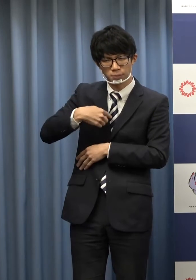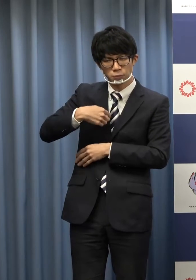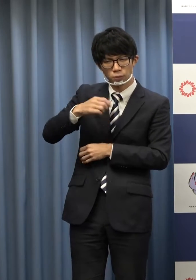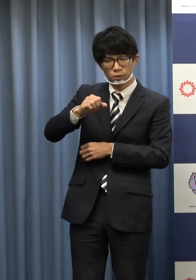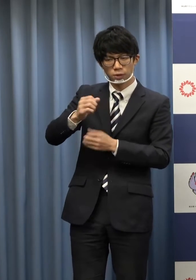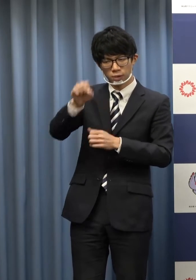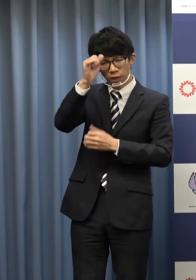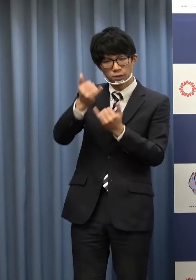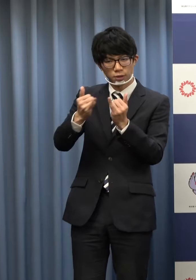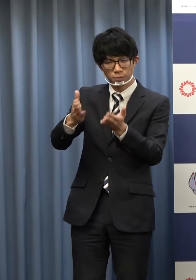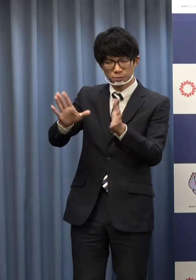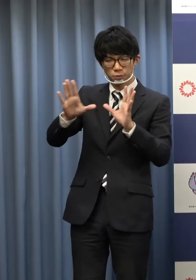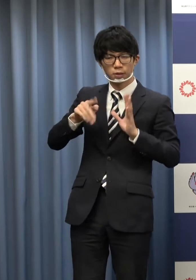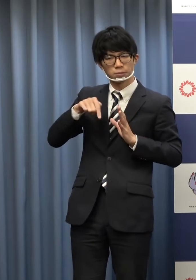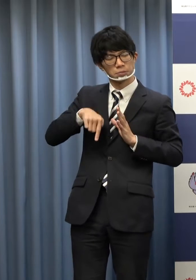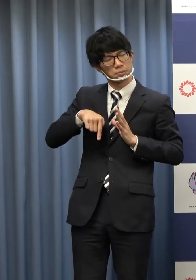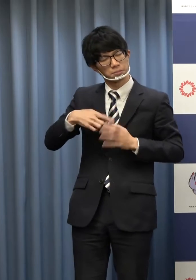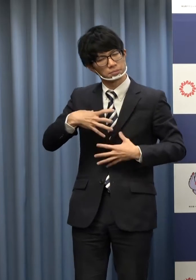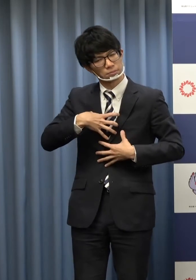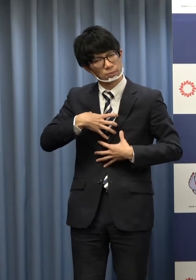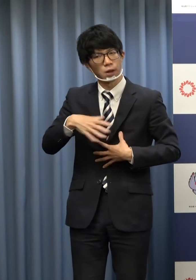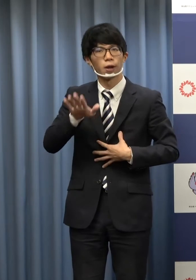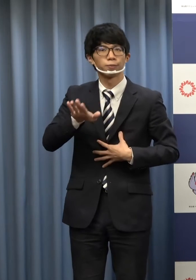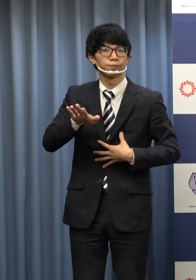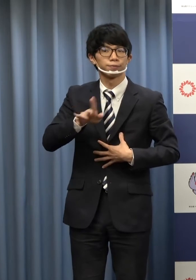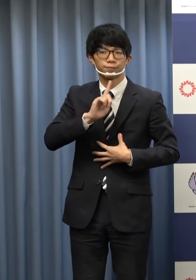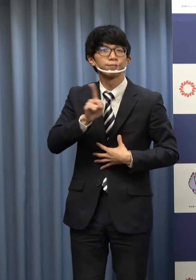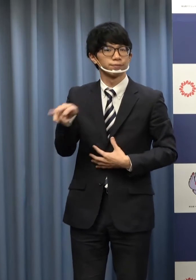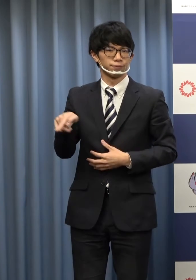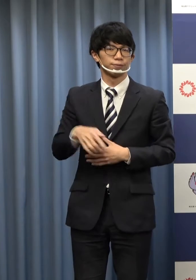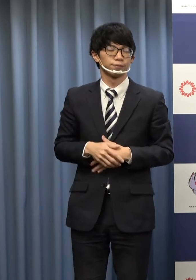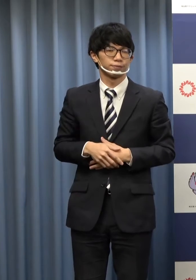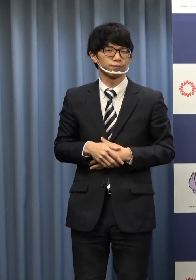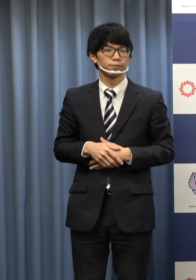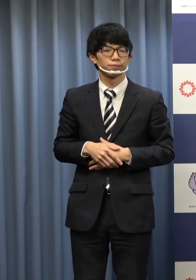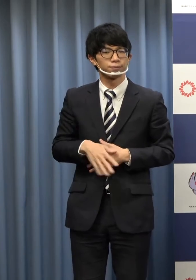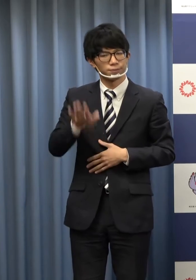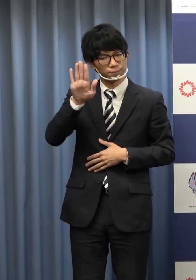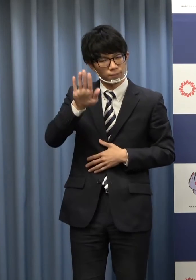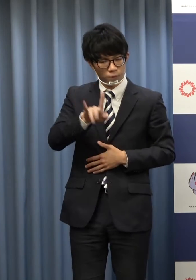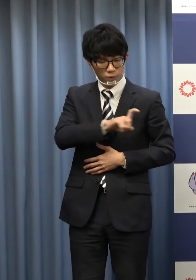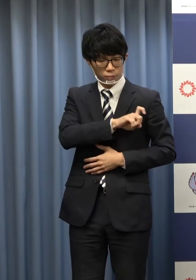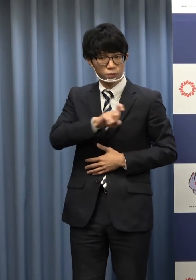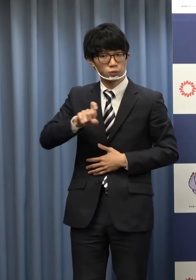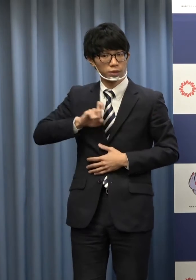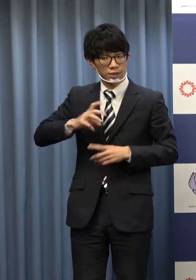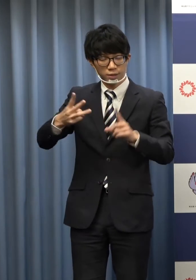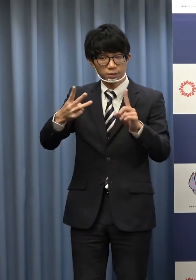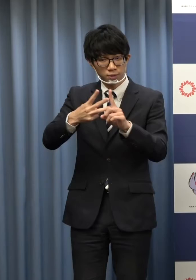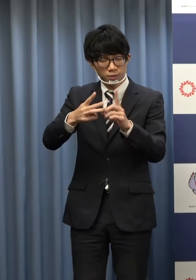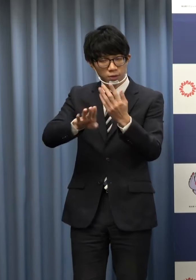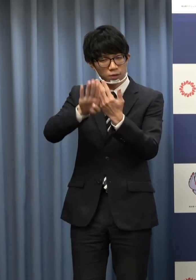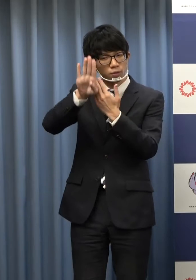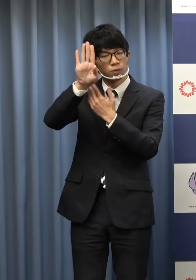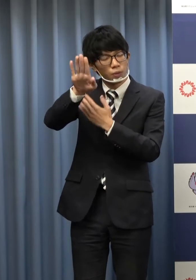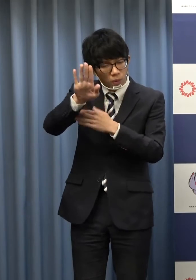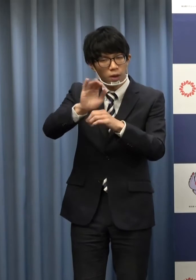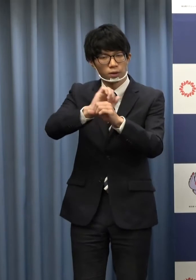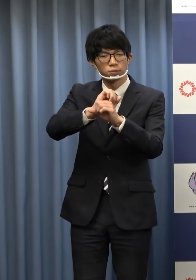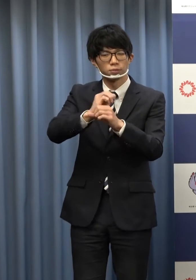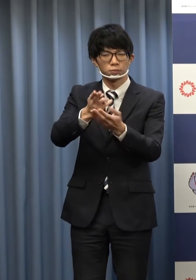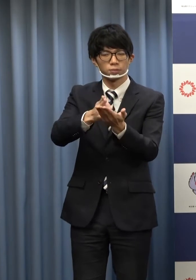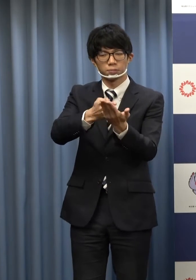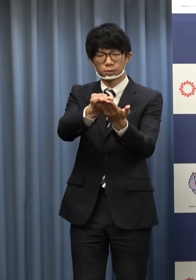ばこれまで10日経過すれば転院ができるという退院基準ですけれども